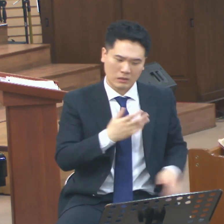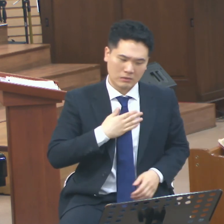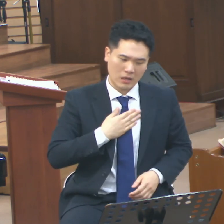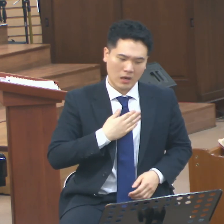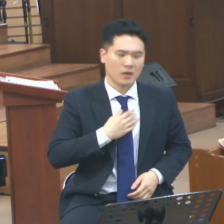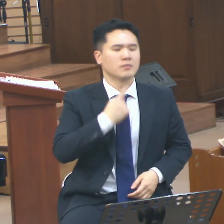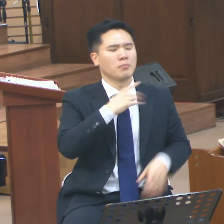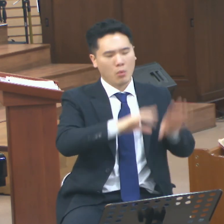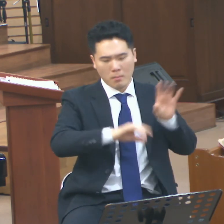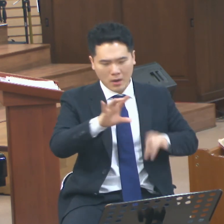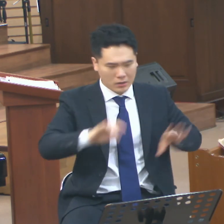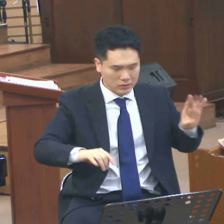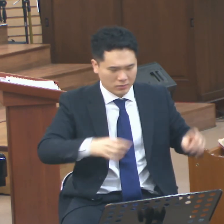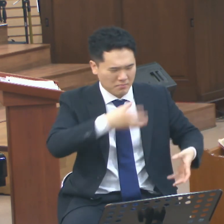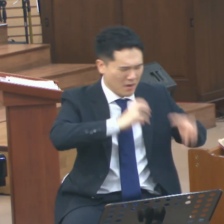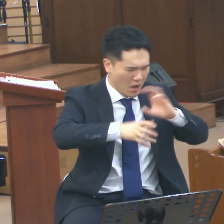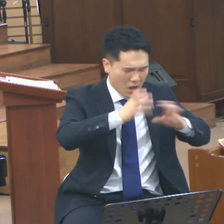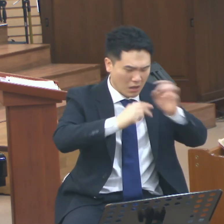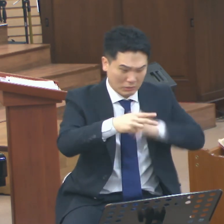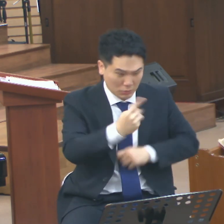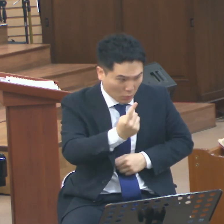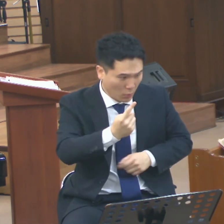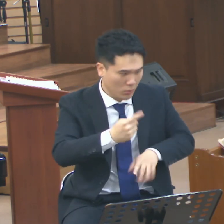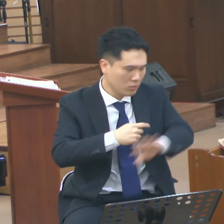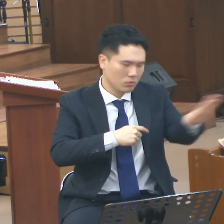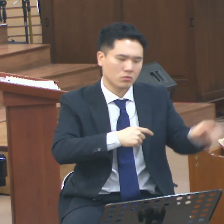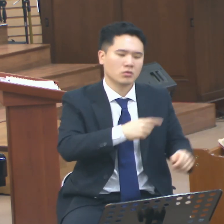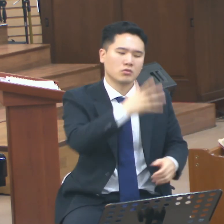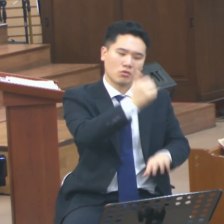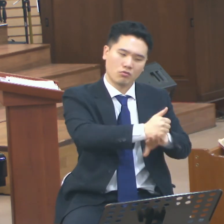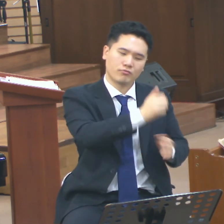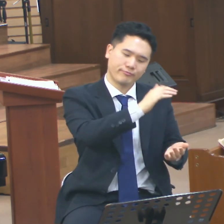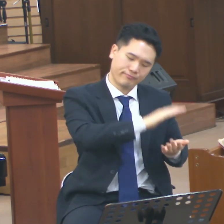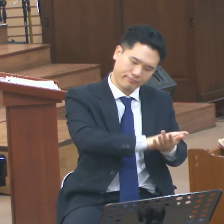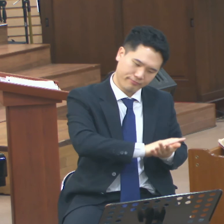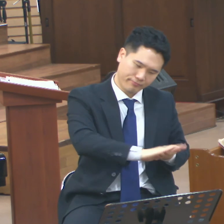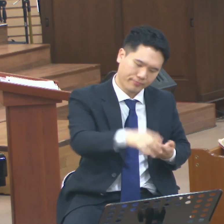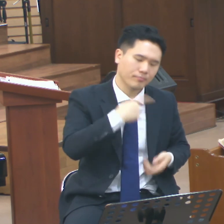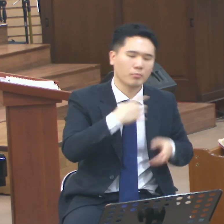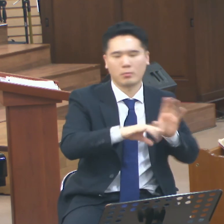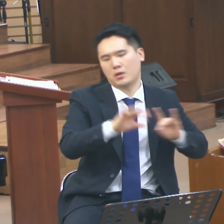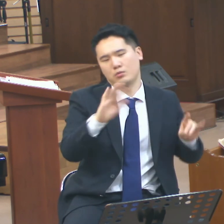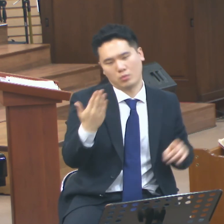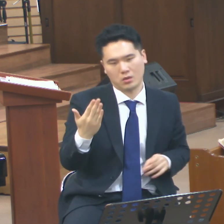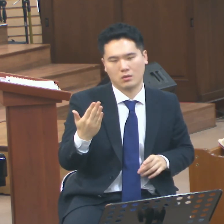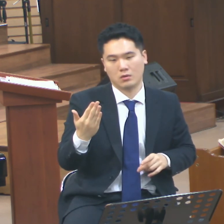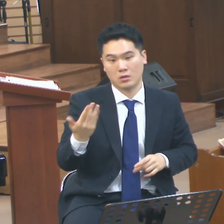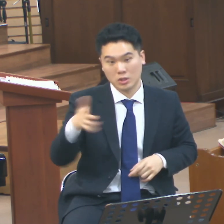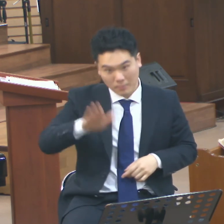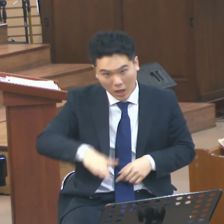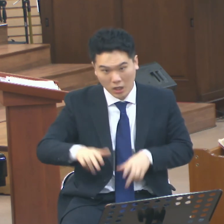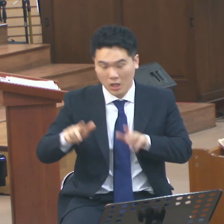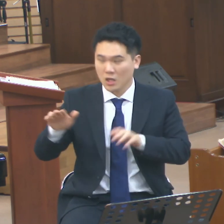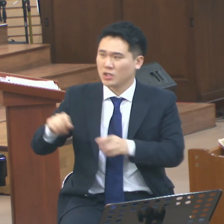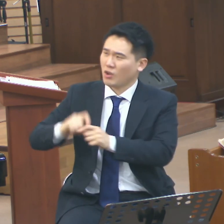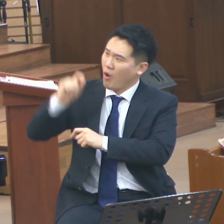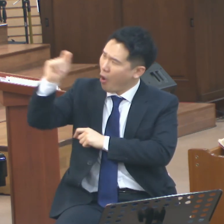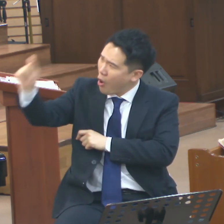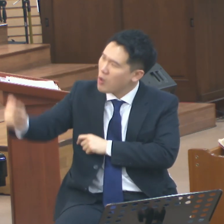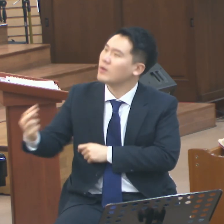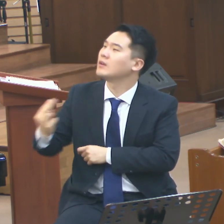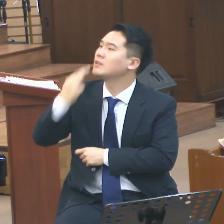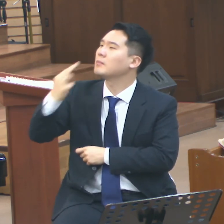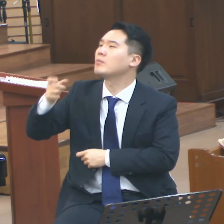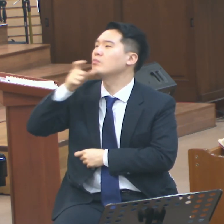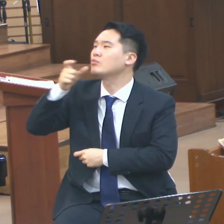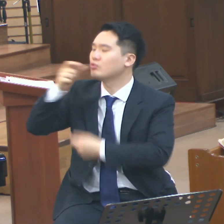전하는데 강조를 좀 두신 거예요. 우리가 좀 어려워도 진리 위에 살려고 애쓰는 그런 교회를 이루기를 주의